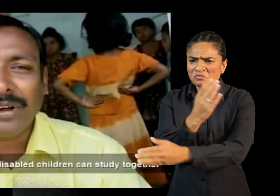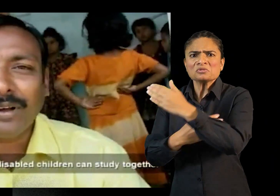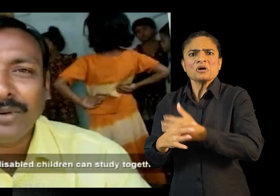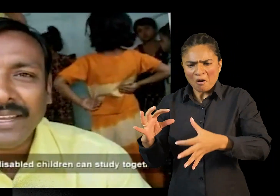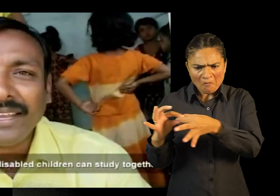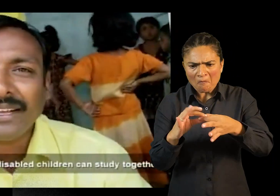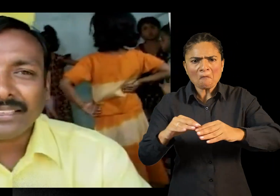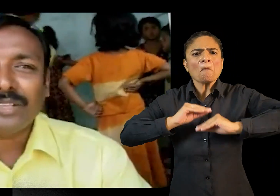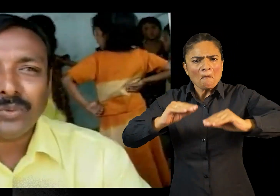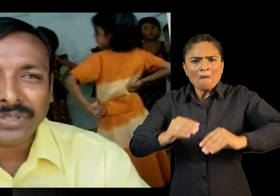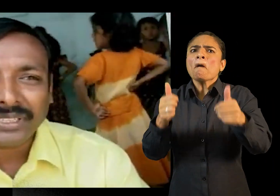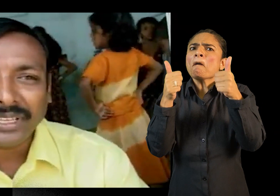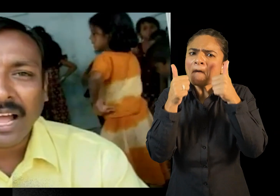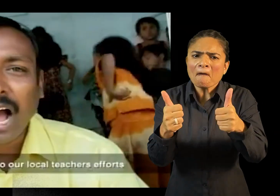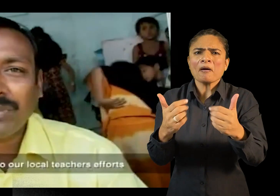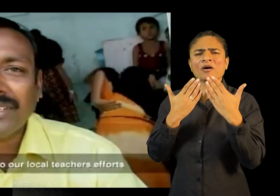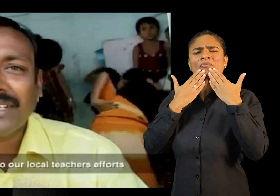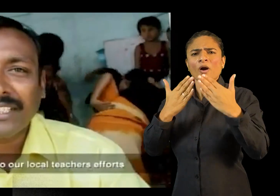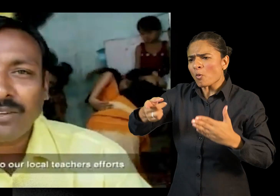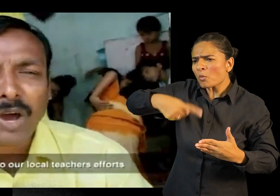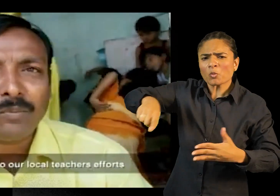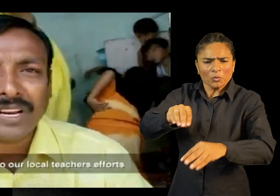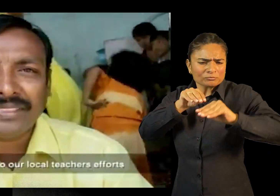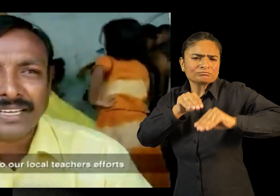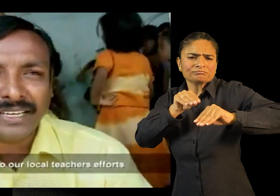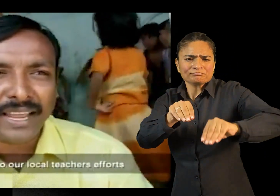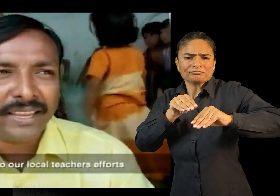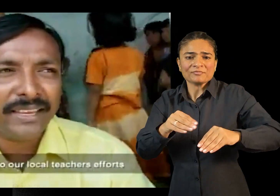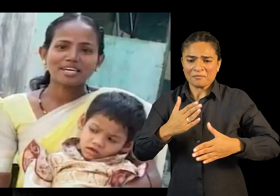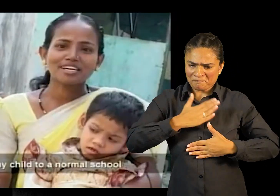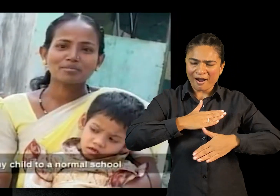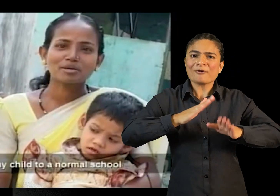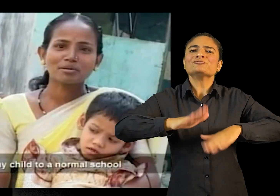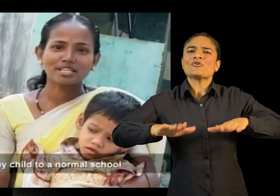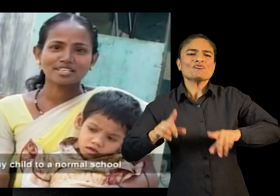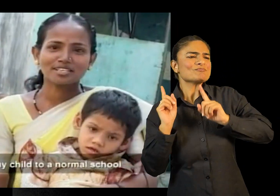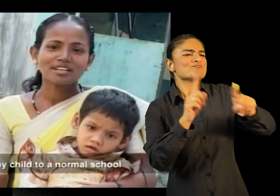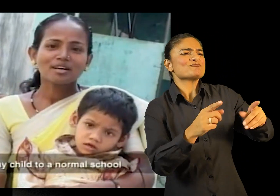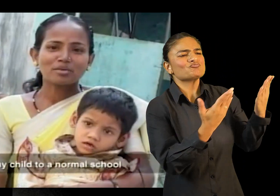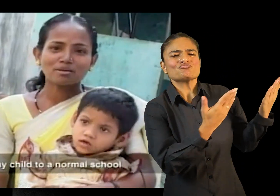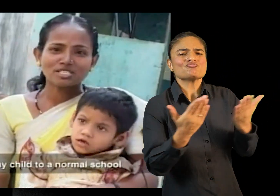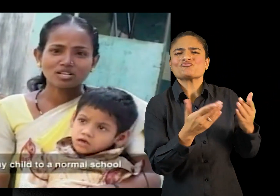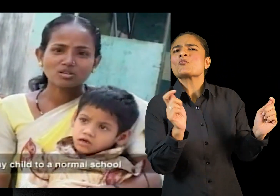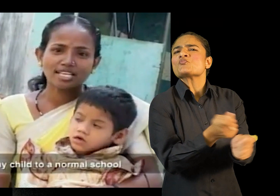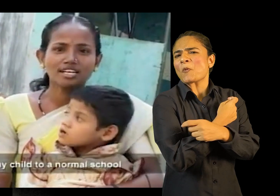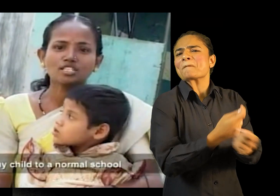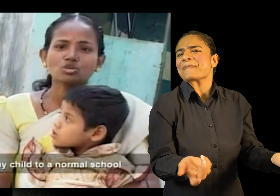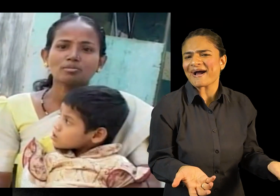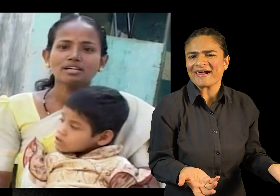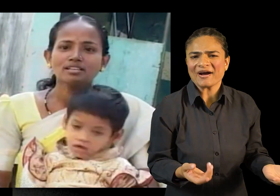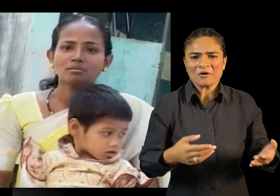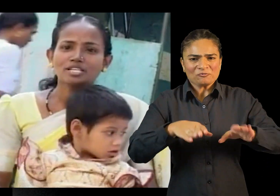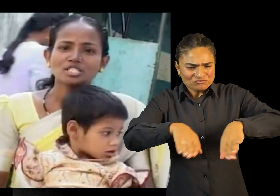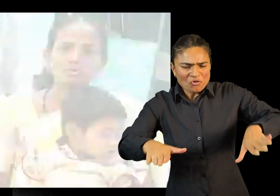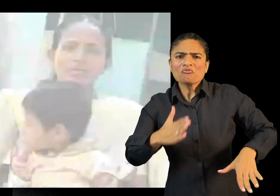अपंग मुलंही एकत्र शिकू शकतात. आमच्या टीचरने फार प्रयत्न केलेले आहेत. मी अभी मेरा बच्चा को साधारण स्कूल